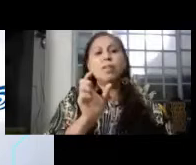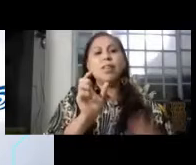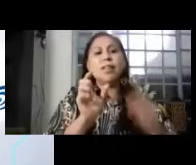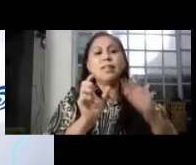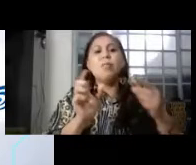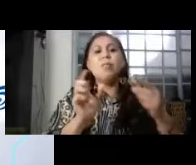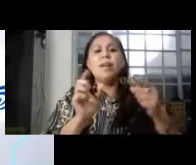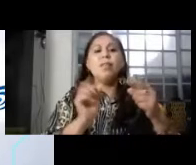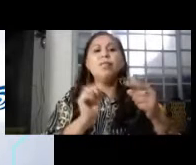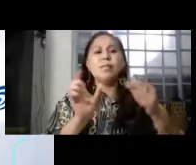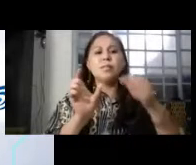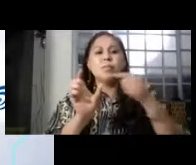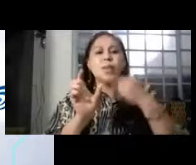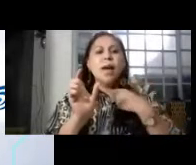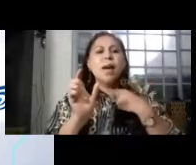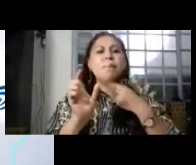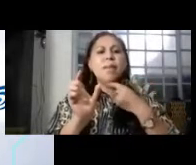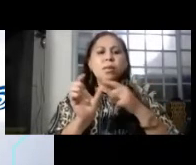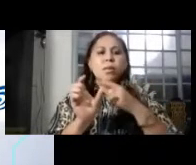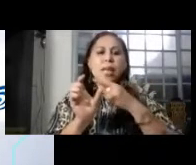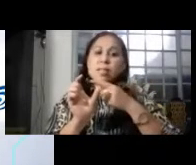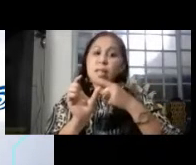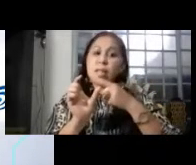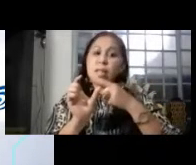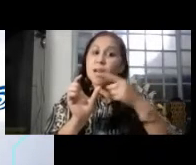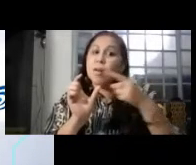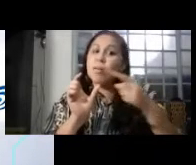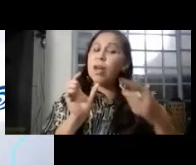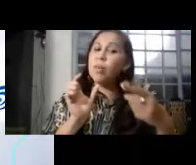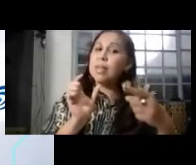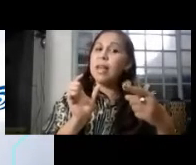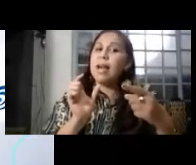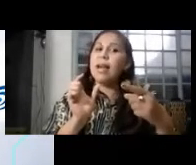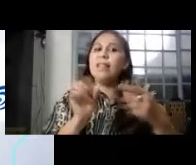quero enfatizar, o que eu faço? A minha entonação vai